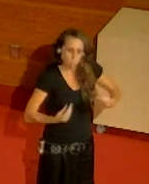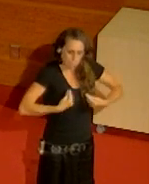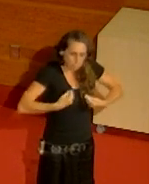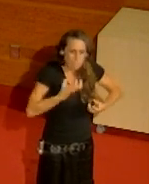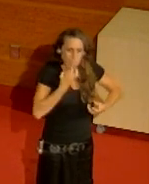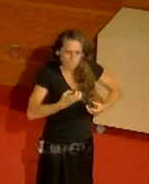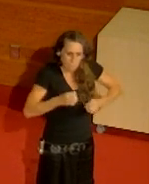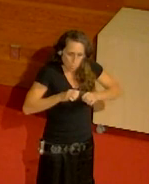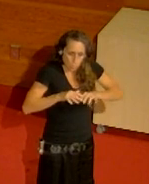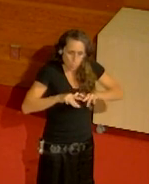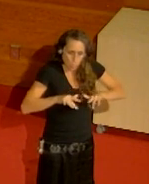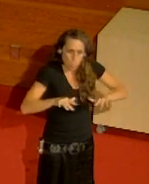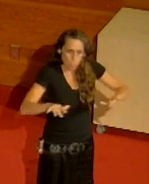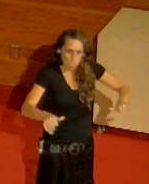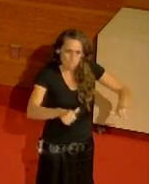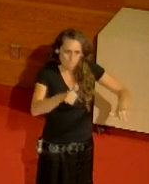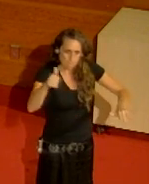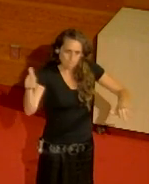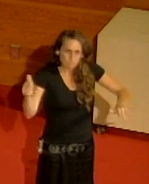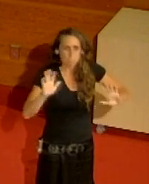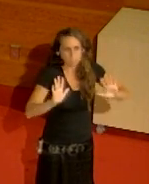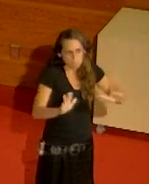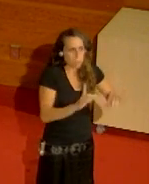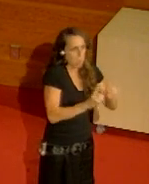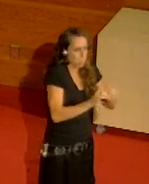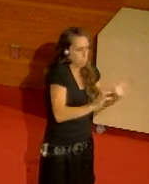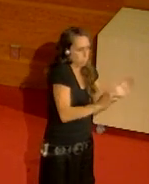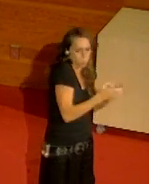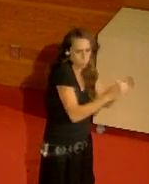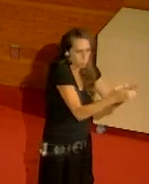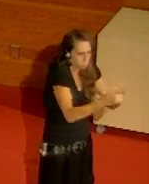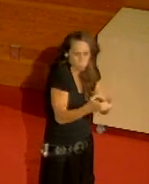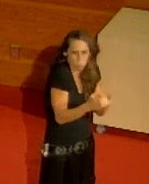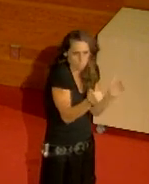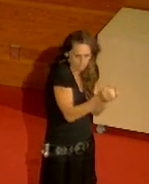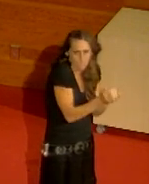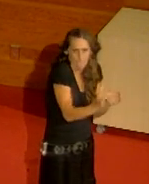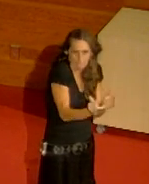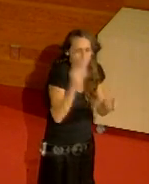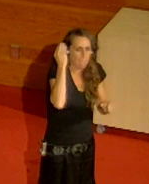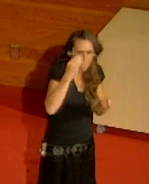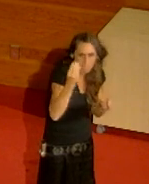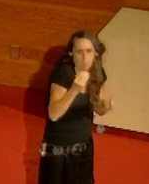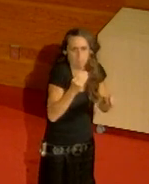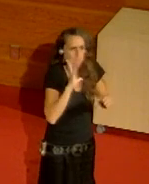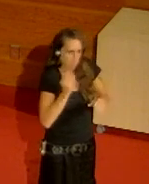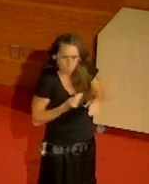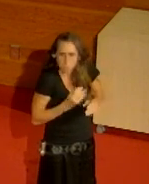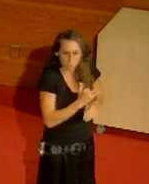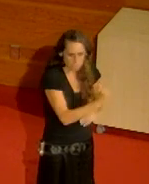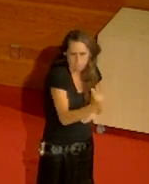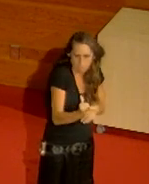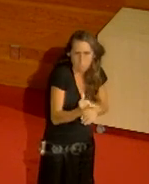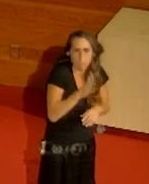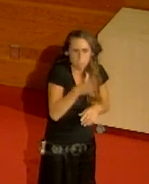deja de lado otras minorías que hay en el país como no solamente los árabes los palestinos que viven Israel a veces se obvia pero también viven